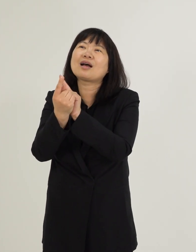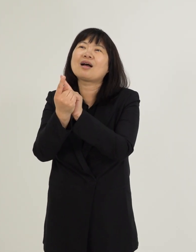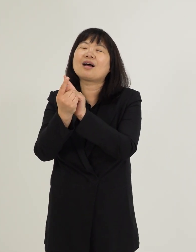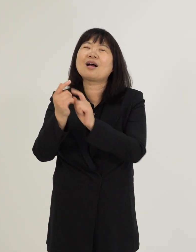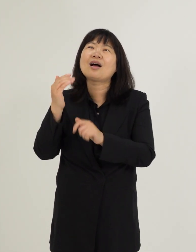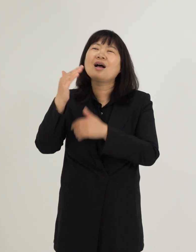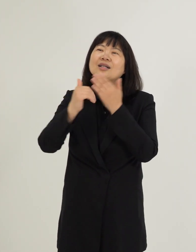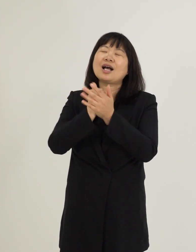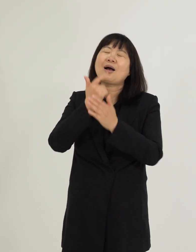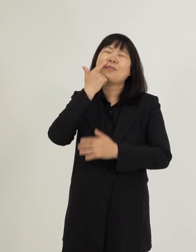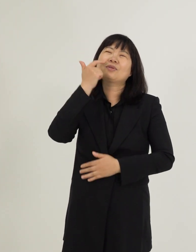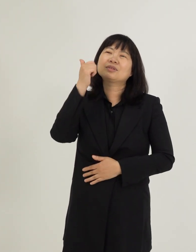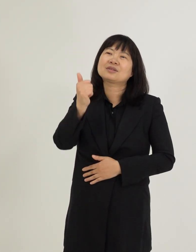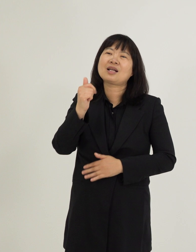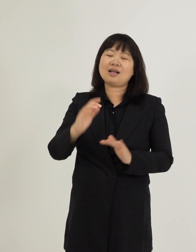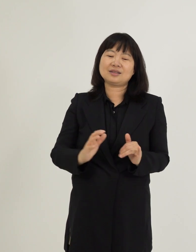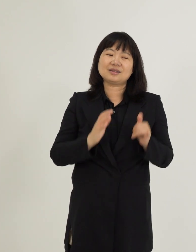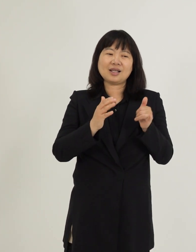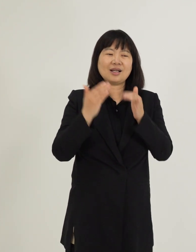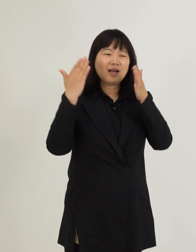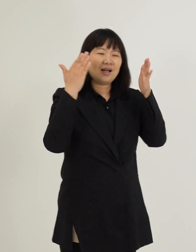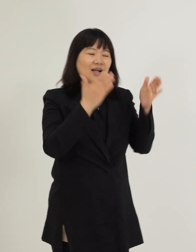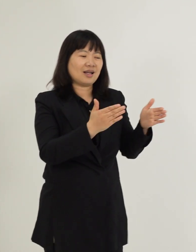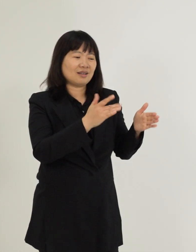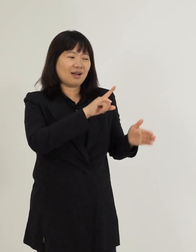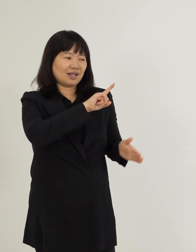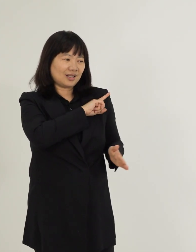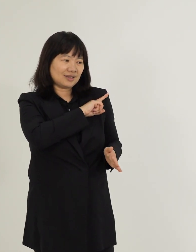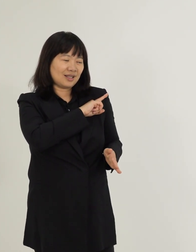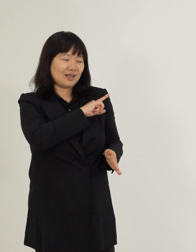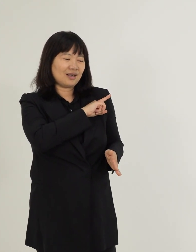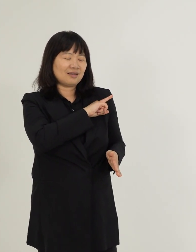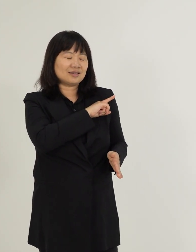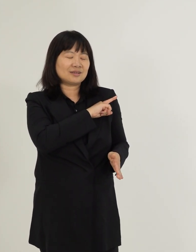그 아버지가 이 세상을 향하여 가장